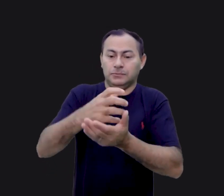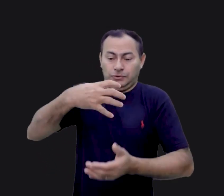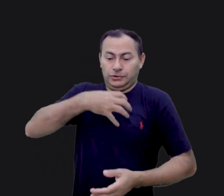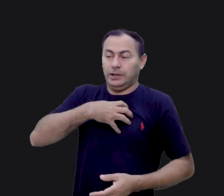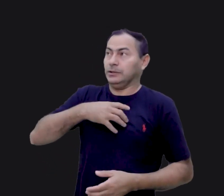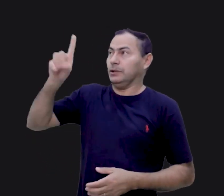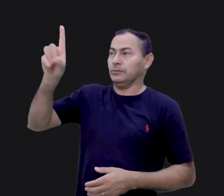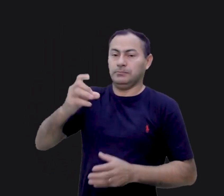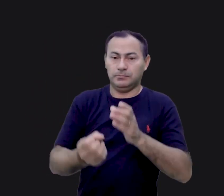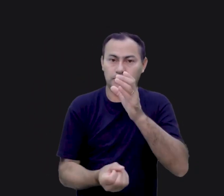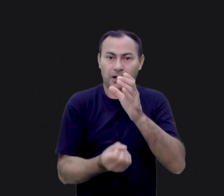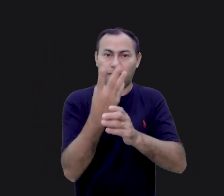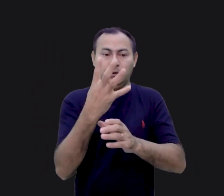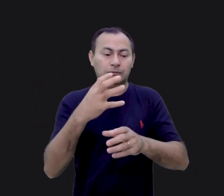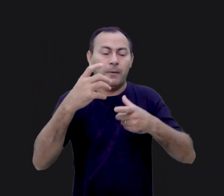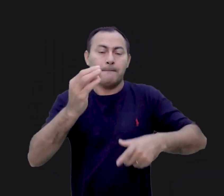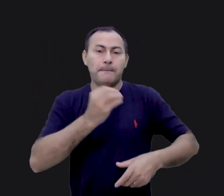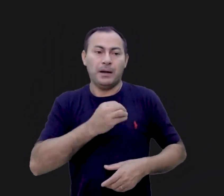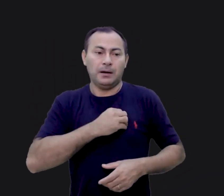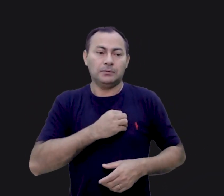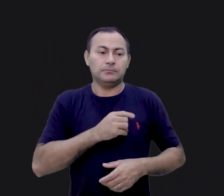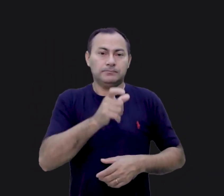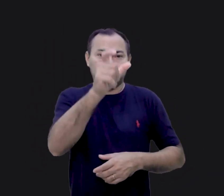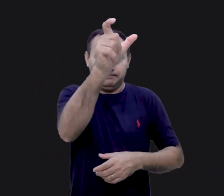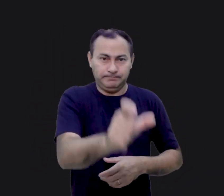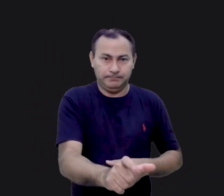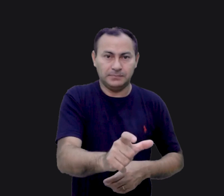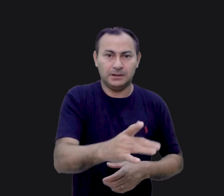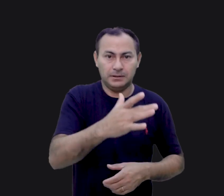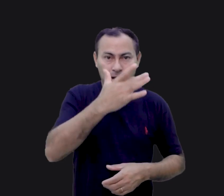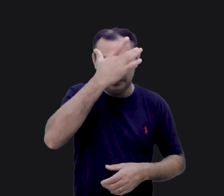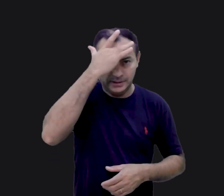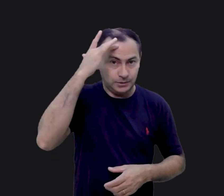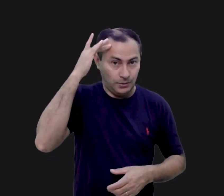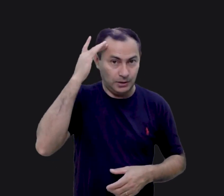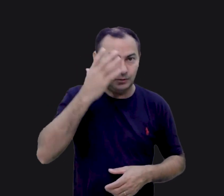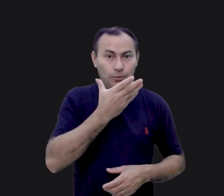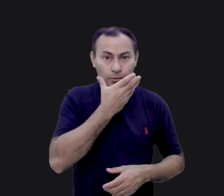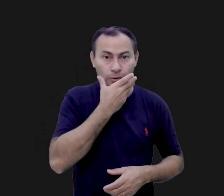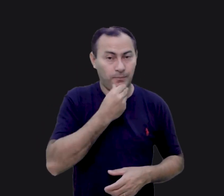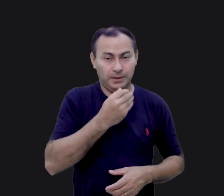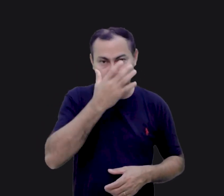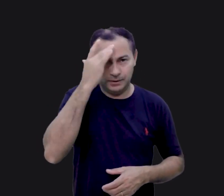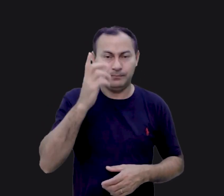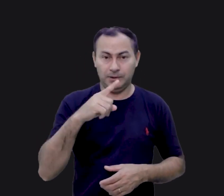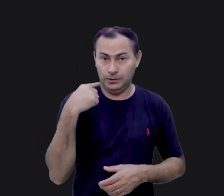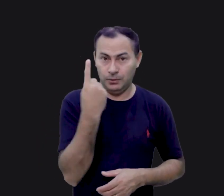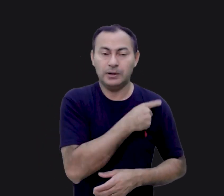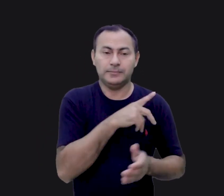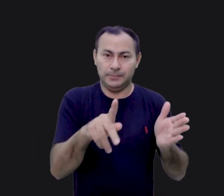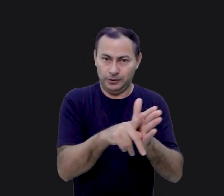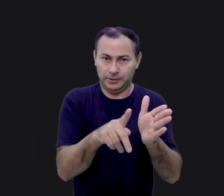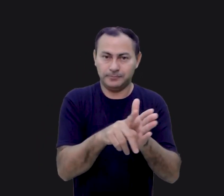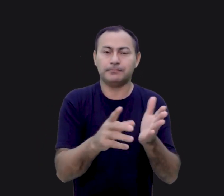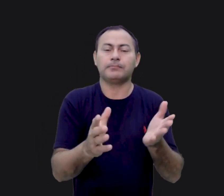de Deus e a Fonte dos nossos pecados no caráter do homem isso mesmo e nós em nós mesmos